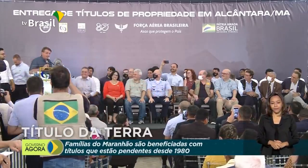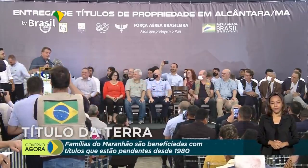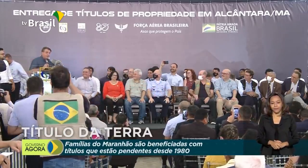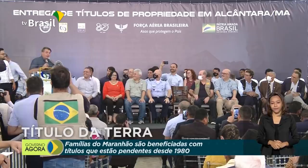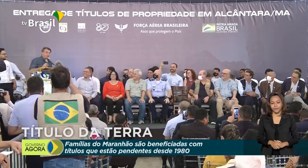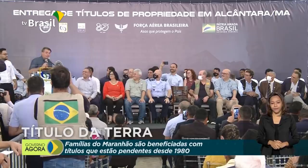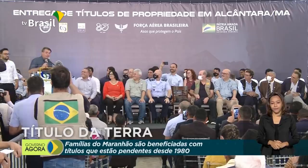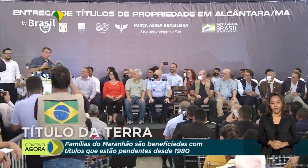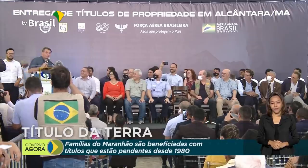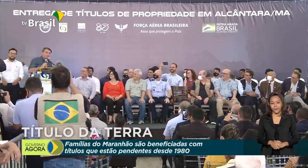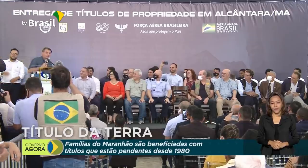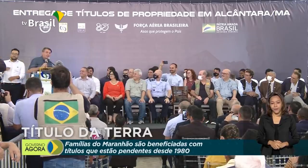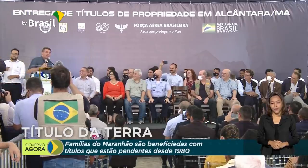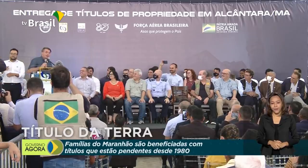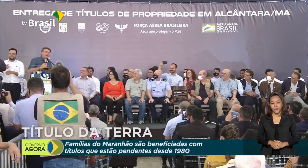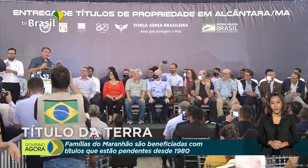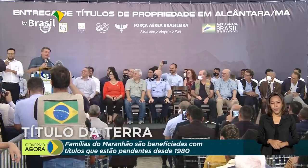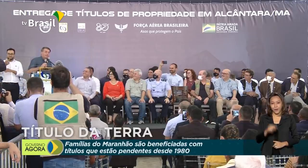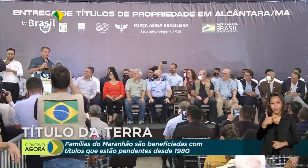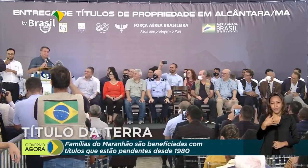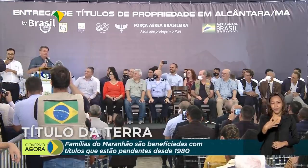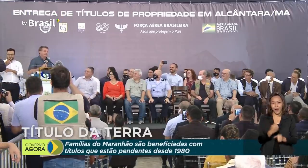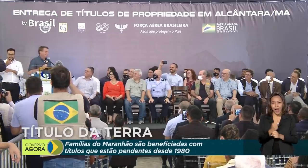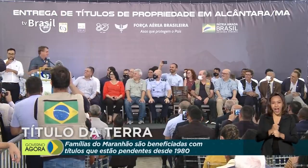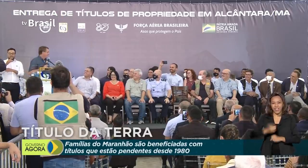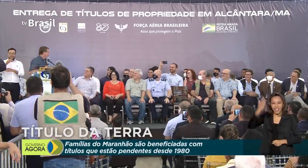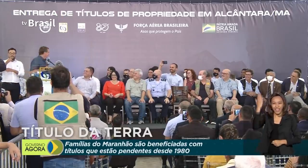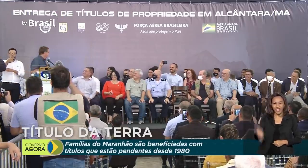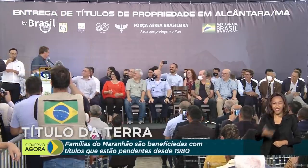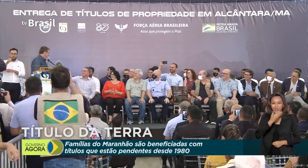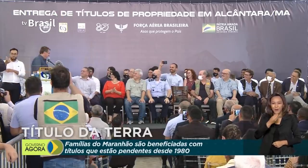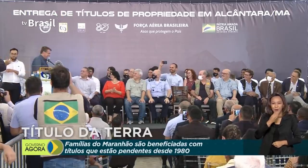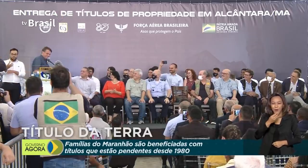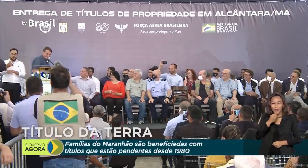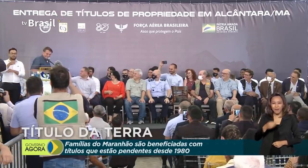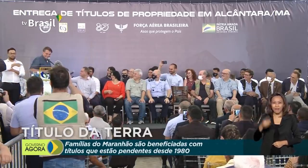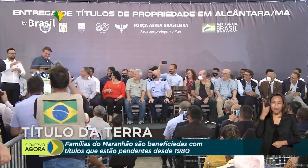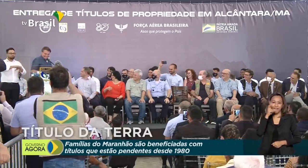Para 24, eu estou lançando o Ribamar vereador.